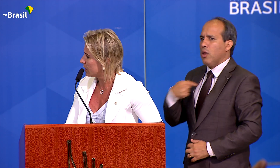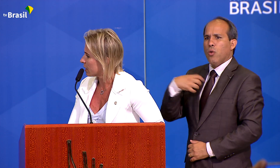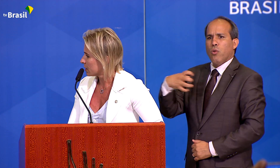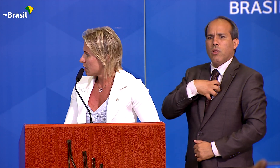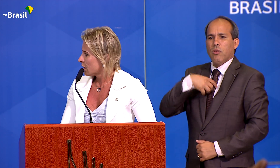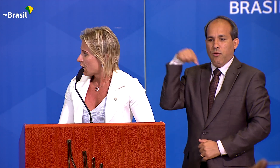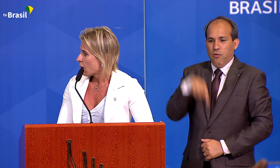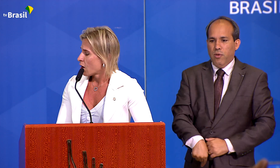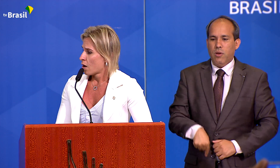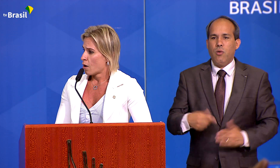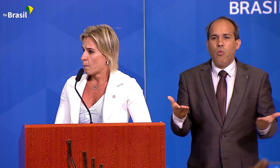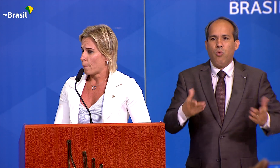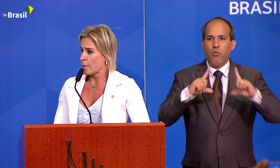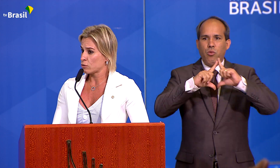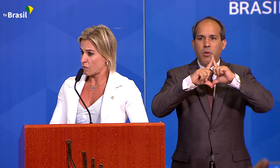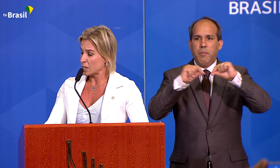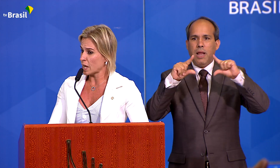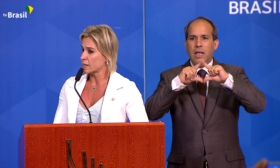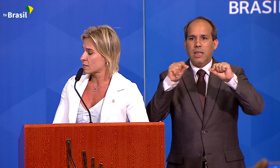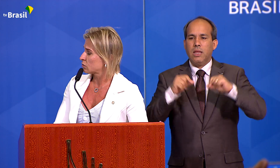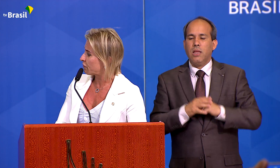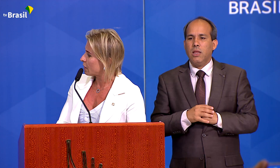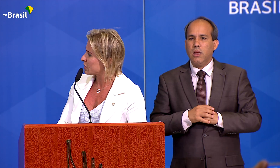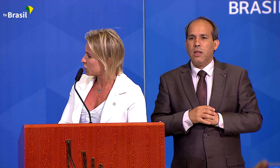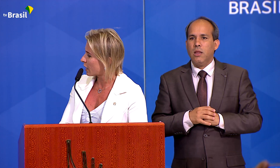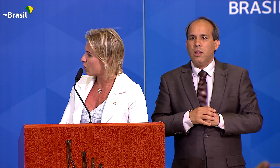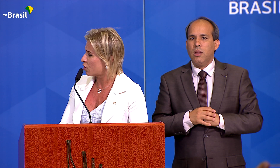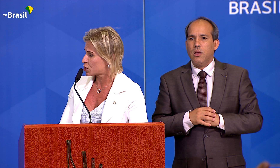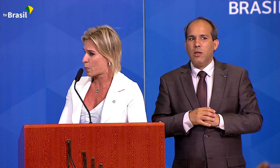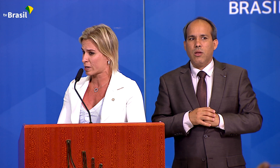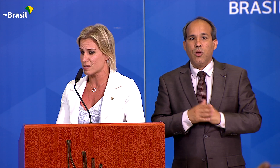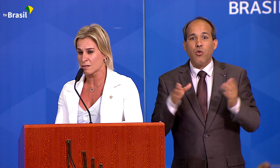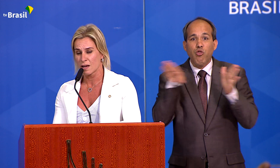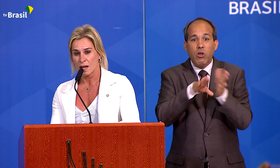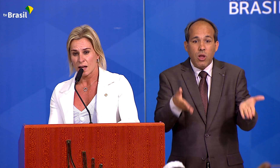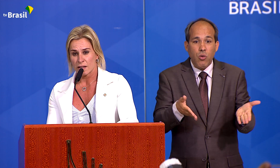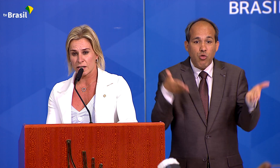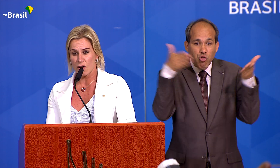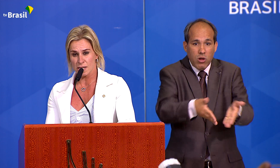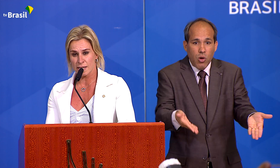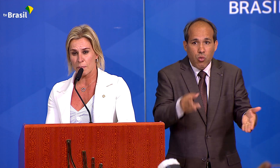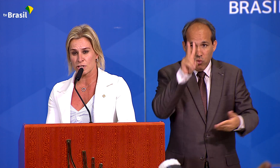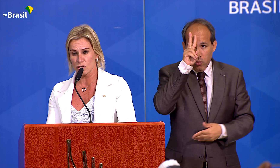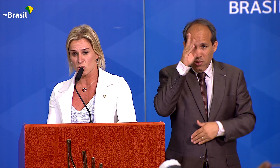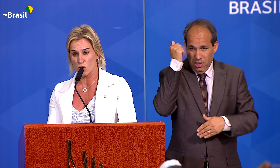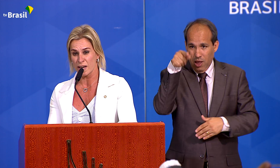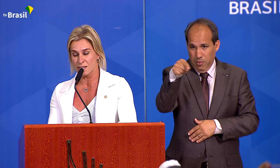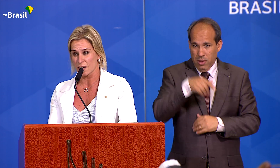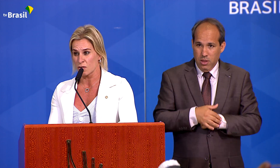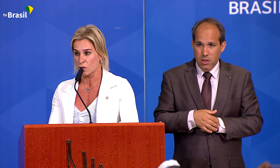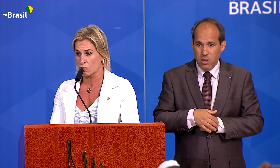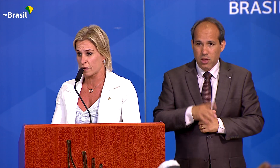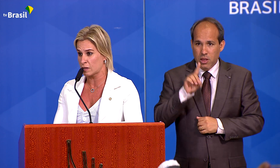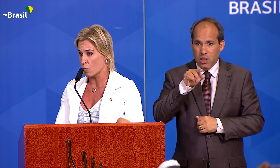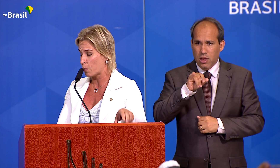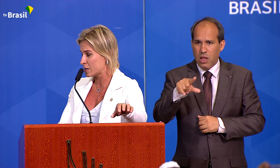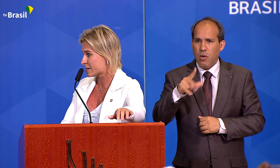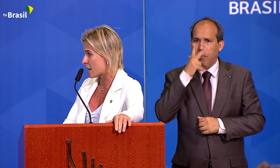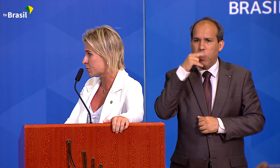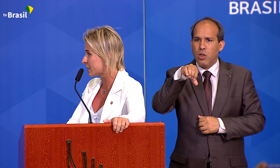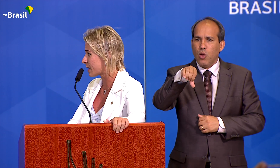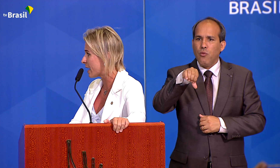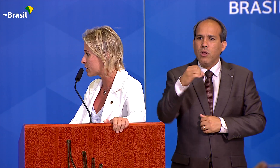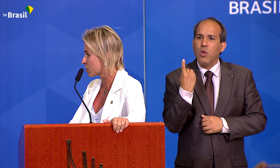eu cheguei hoje a Brasília e eu deveria está aqui na segunda-feira mas eu cheguei hoje porque Daniel você sabe disso só esse ano